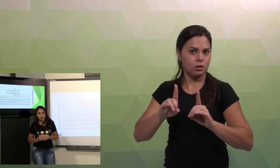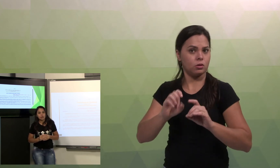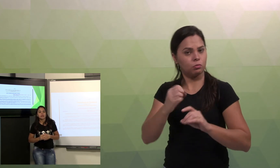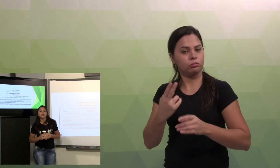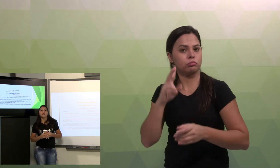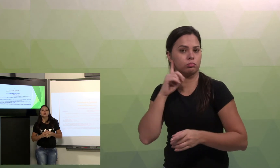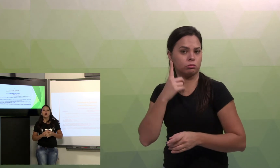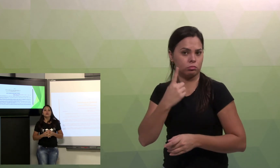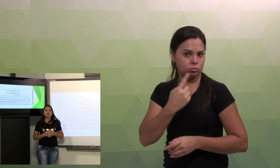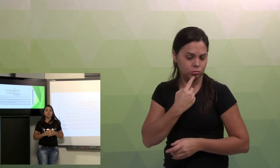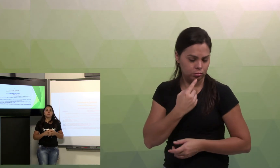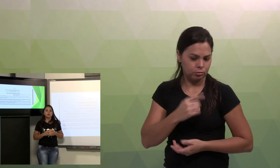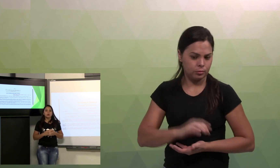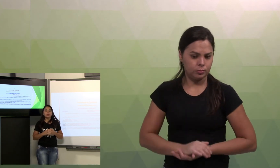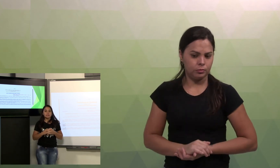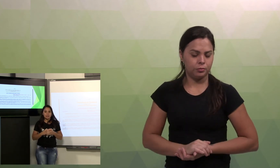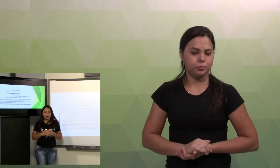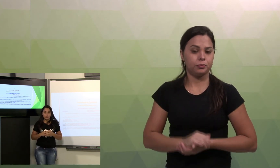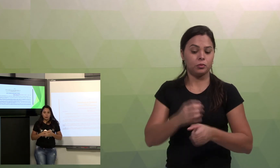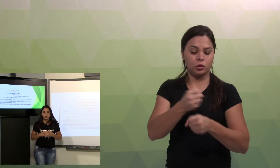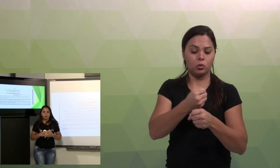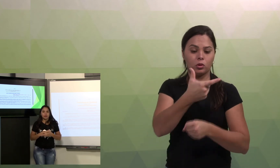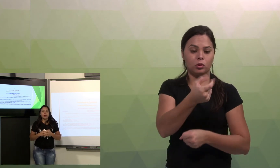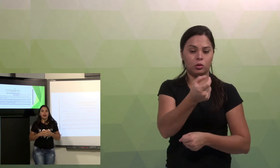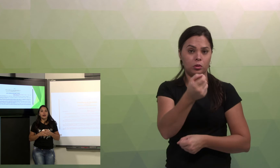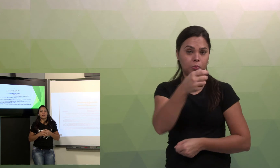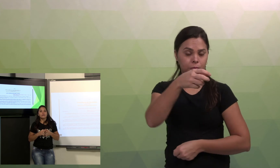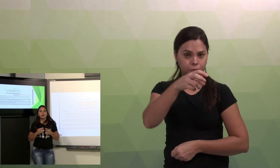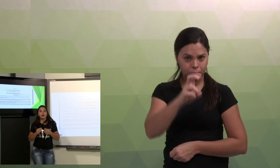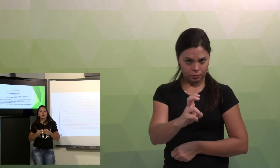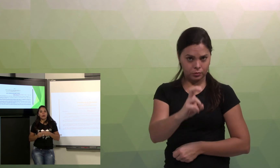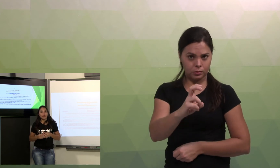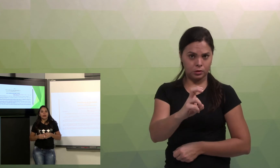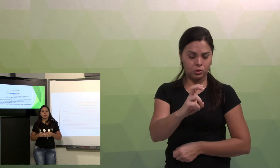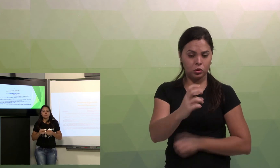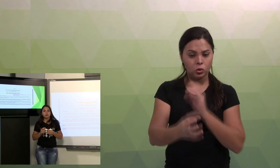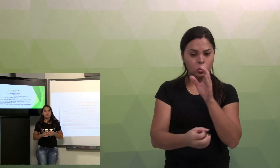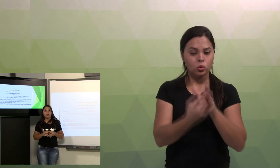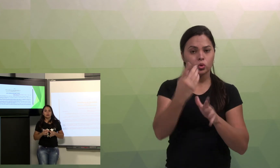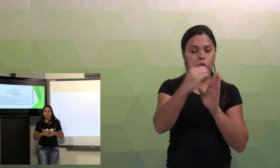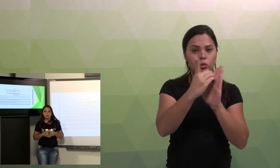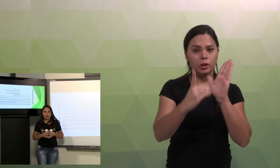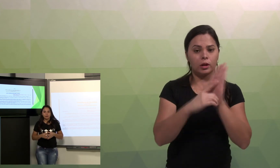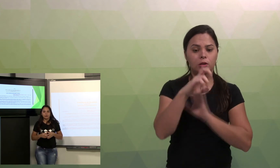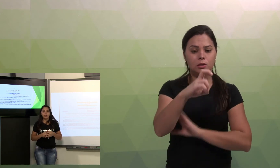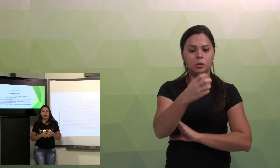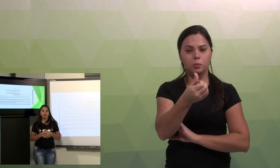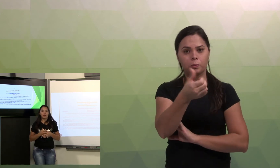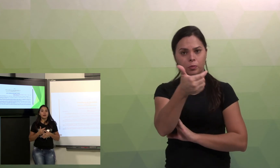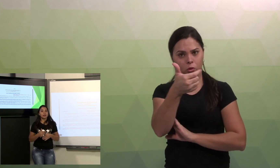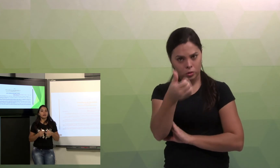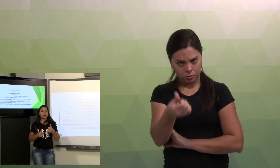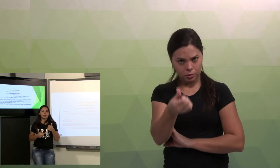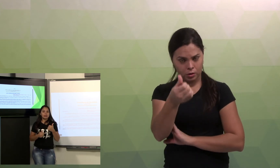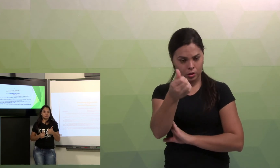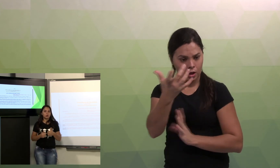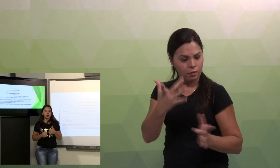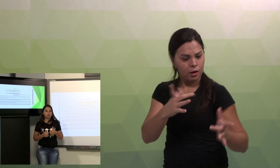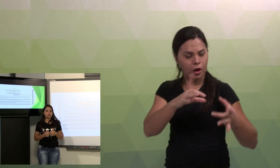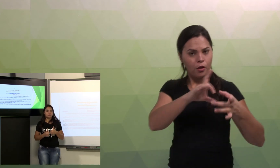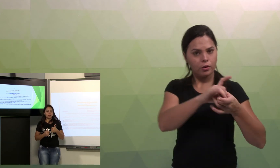comunicação. No ano de 2005, vem o decreto 5626, vem regulamentando